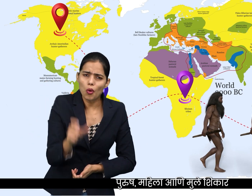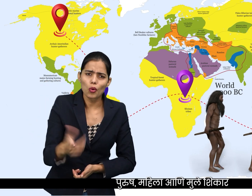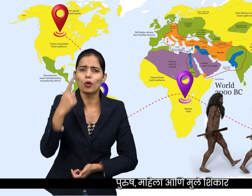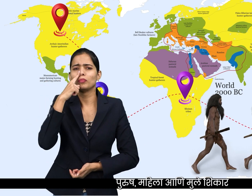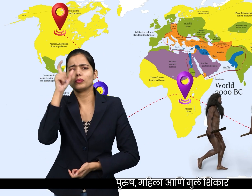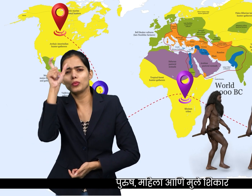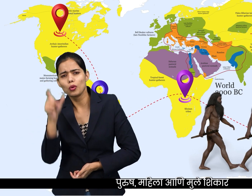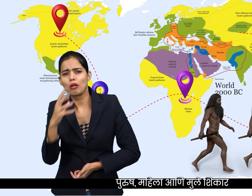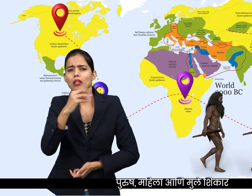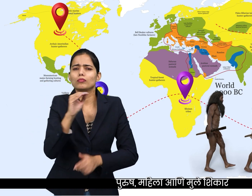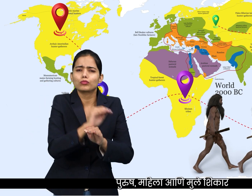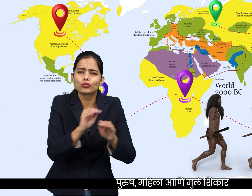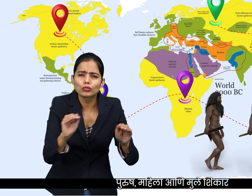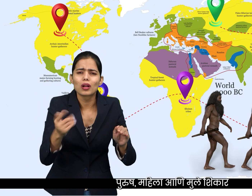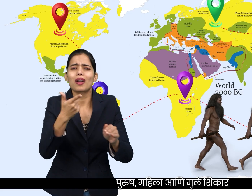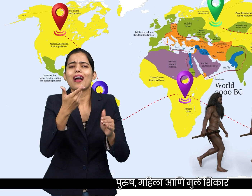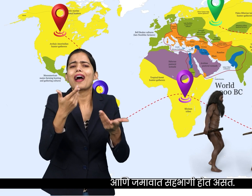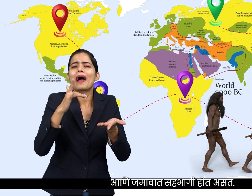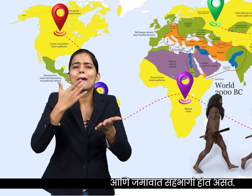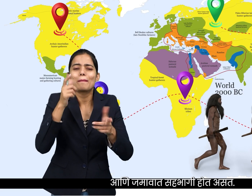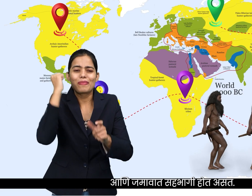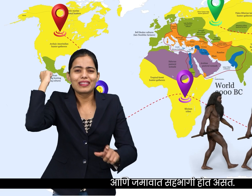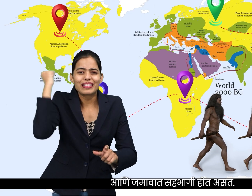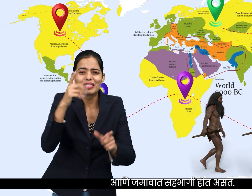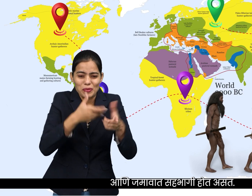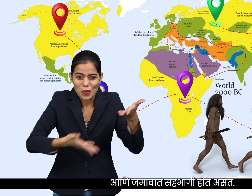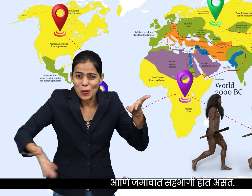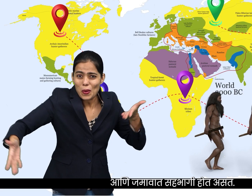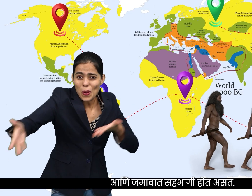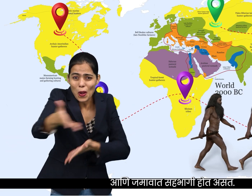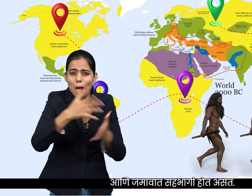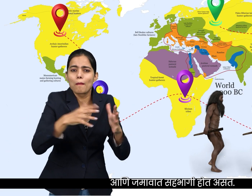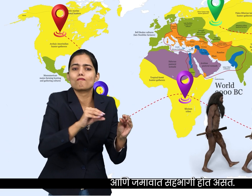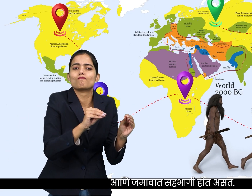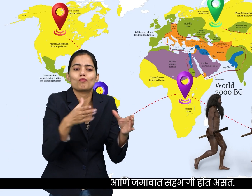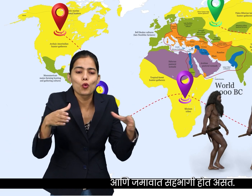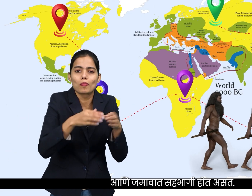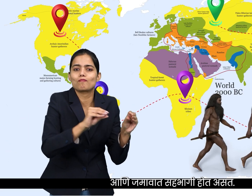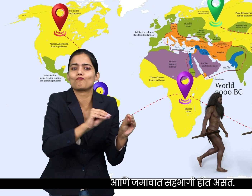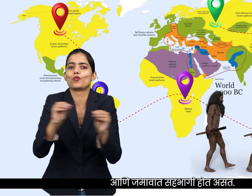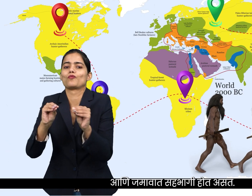पुरुष, महिला आणि मुले शिकार आणि जमावात सहभागी होत असत.